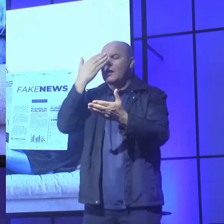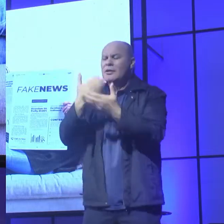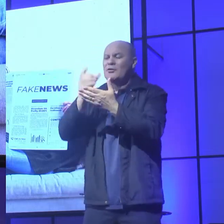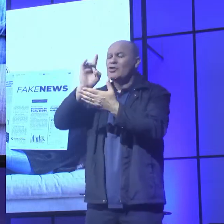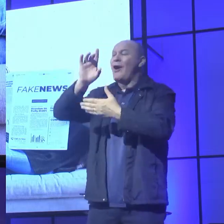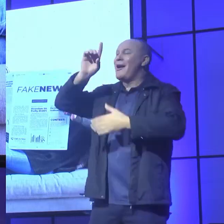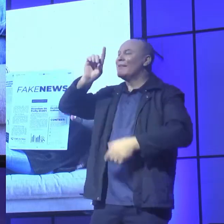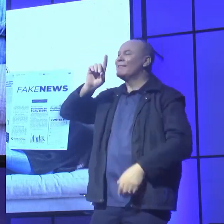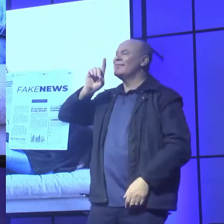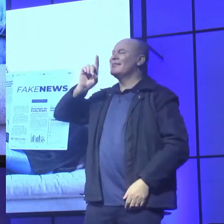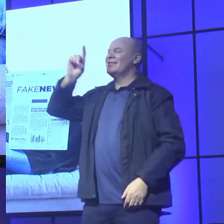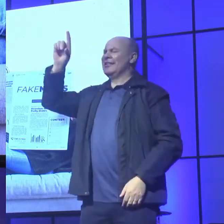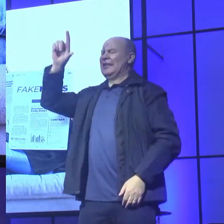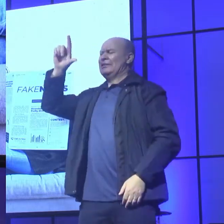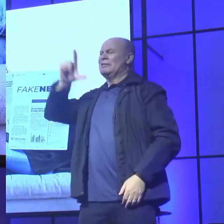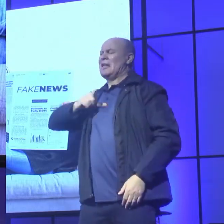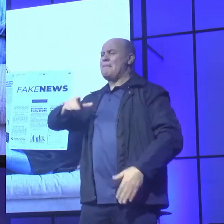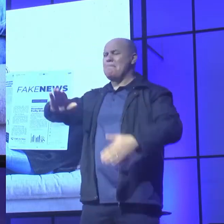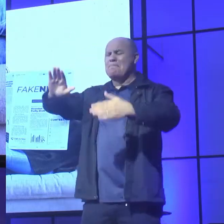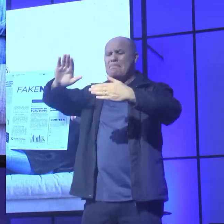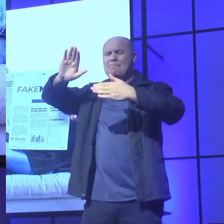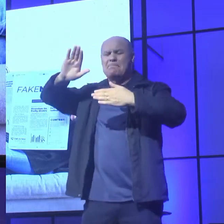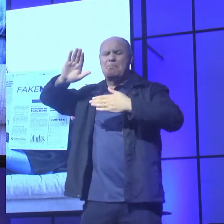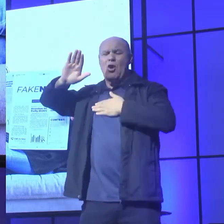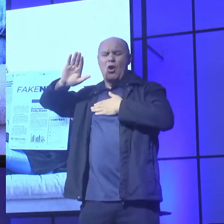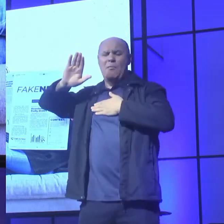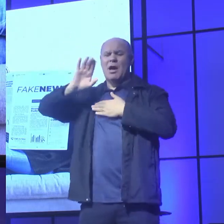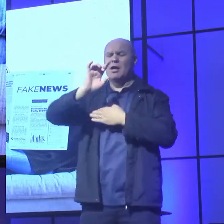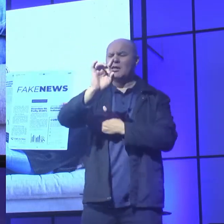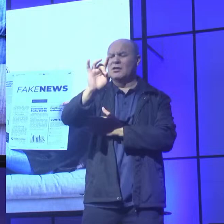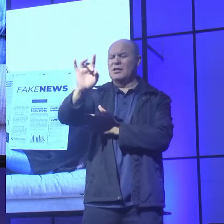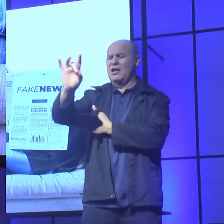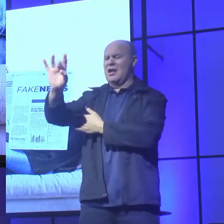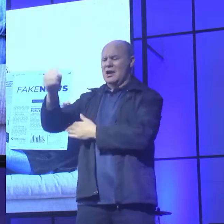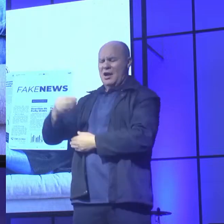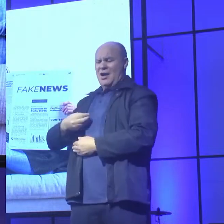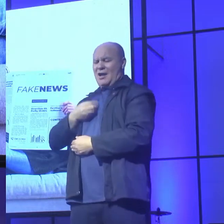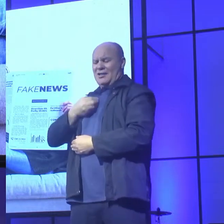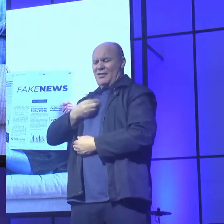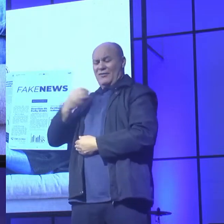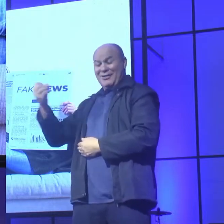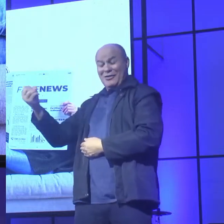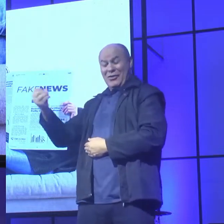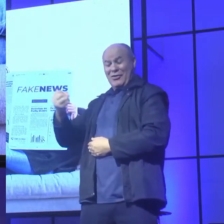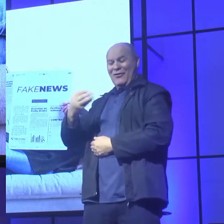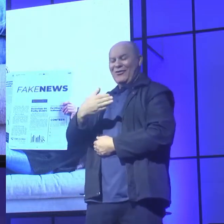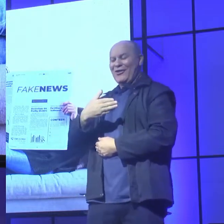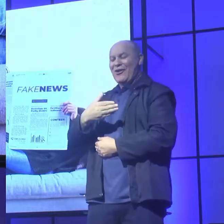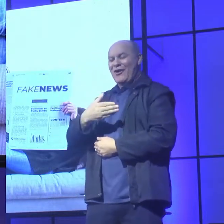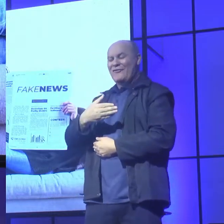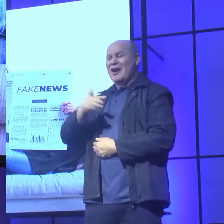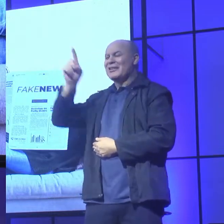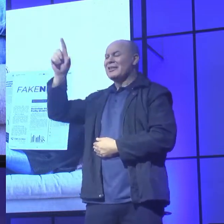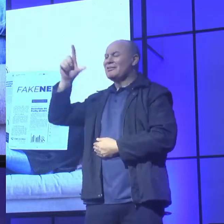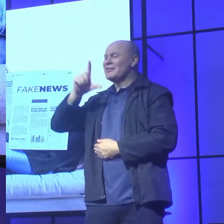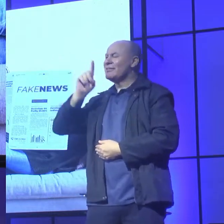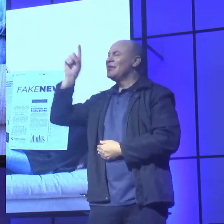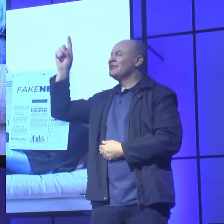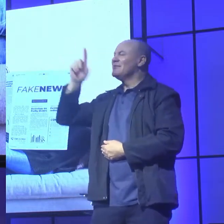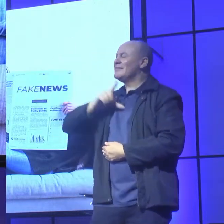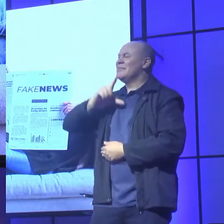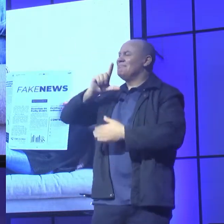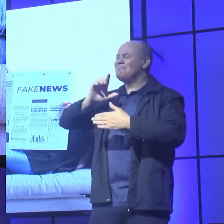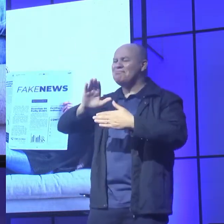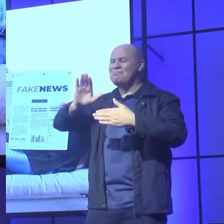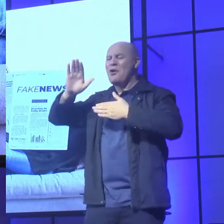seu respeito, que quando conhecemos ao Senhor, Pai, há uma nova vida que se faz, há um futuro, há um novo